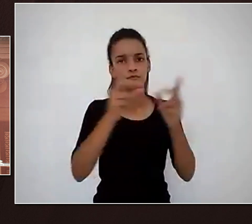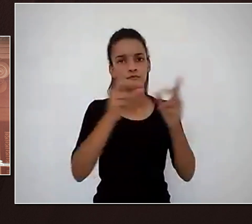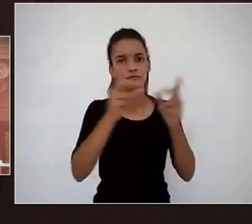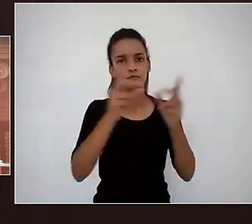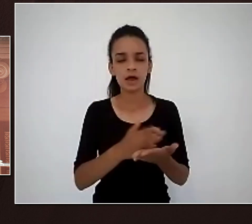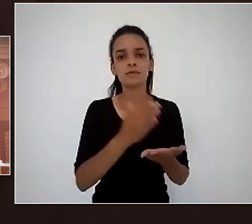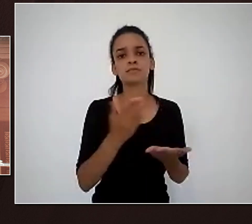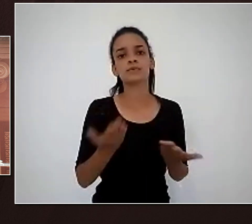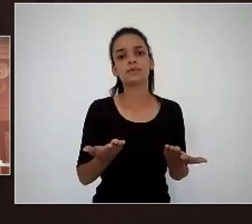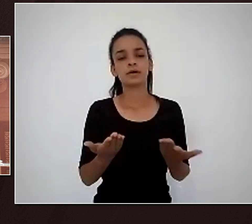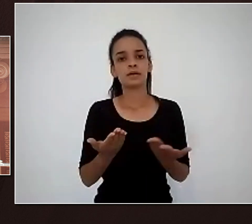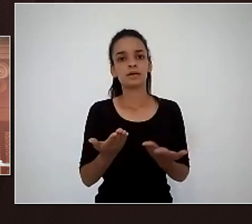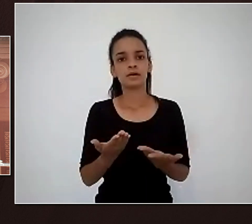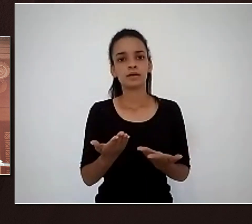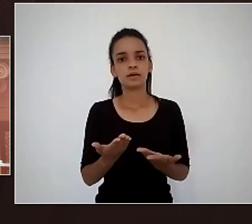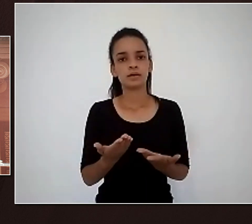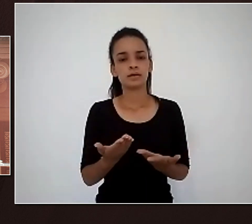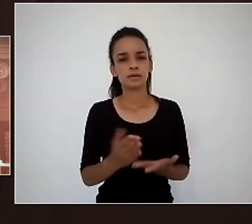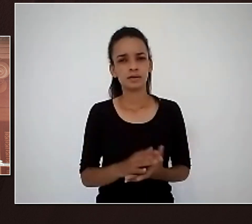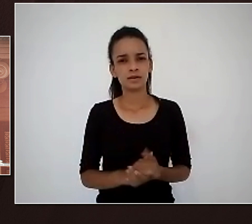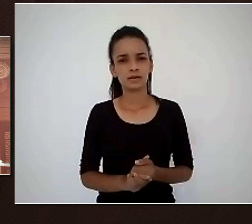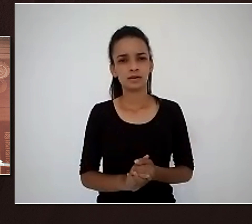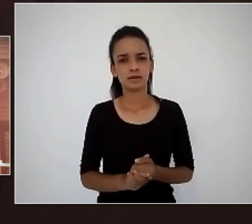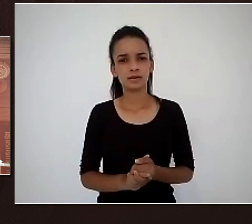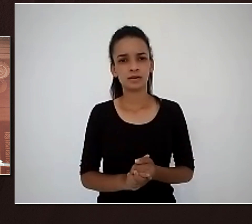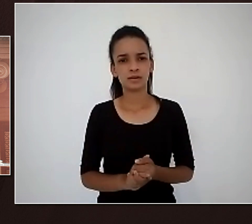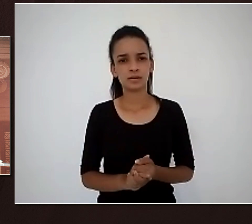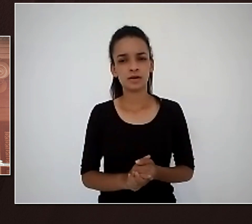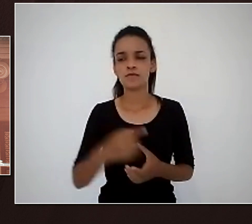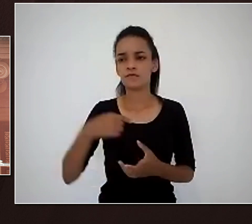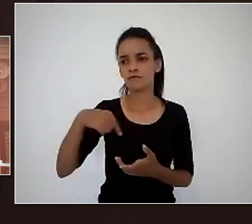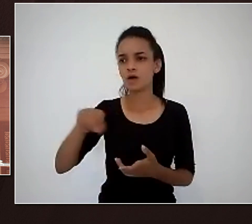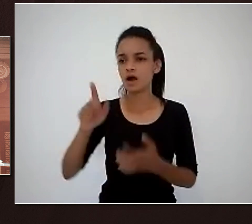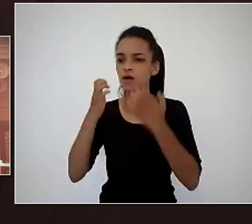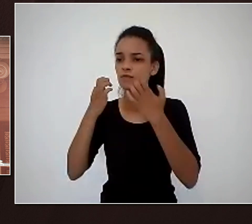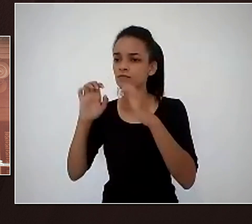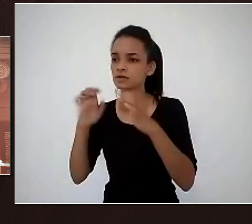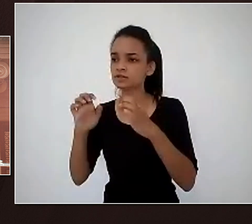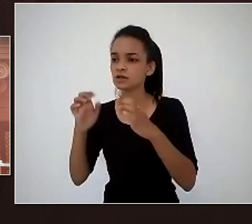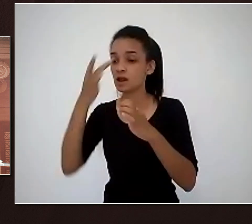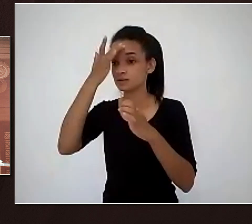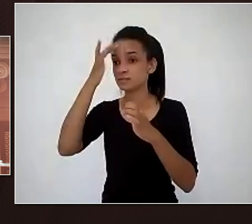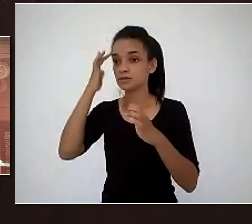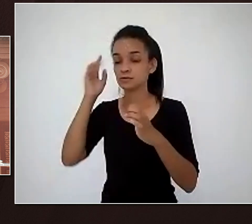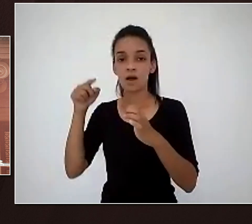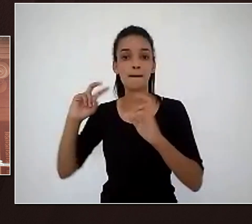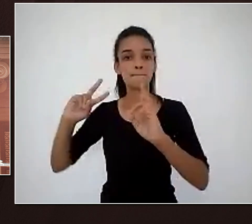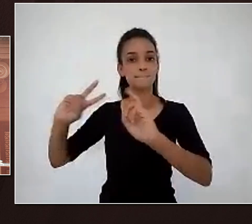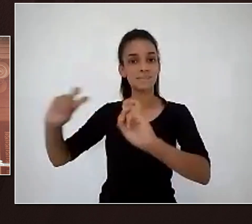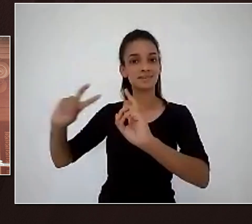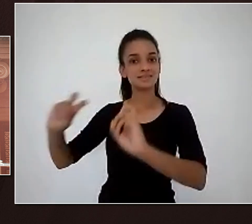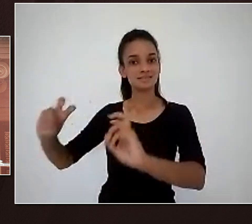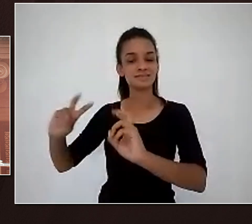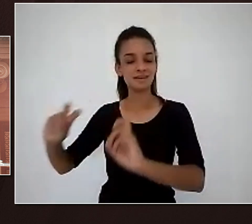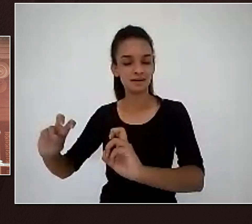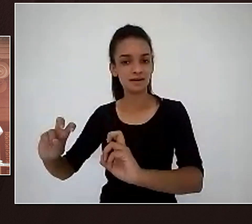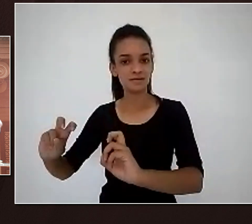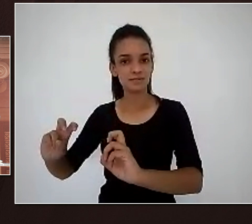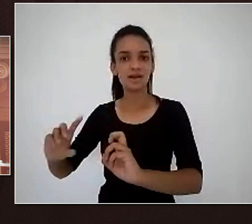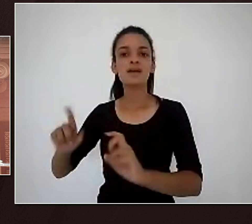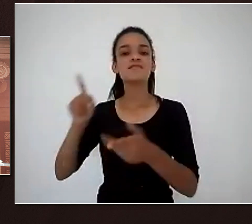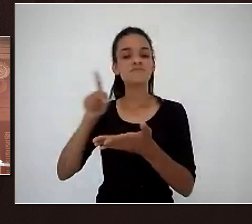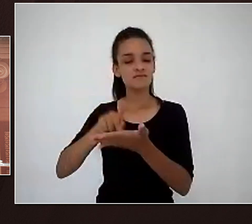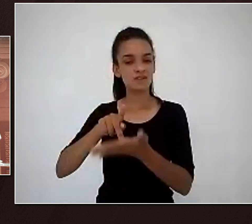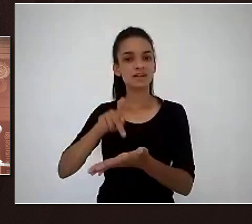igreja, percebem que Deus realmente está na igreja. Deus está, né? Muitos até se